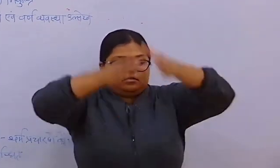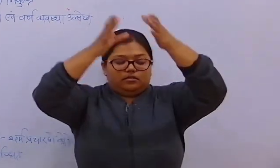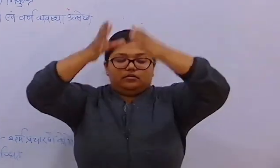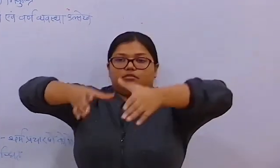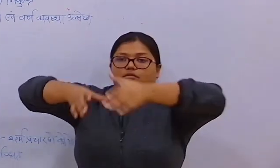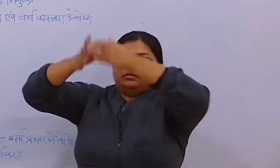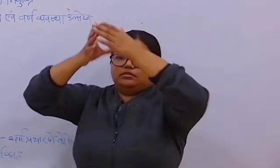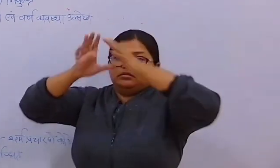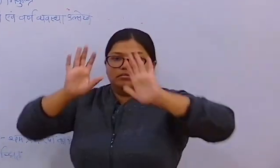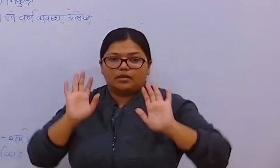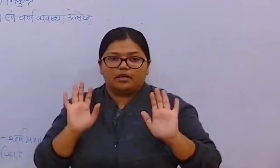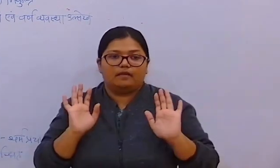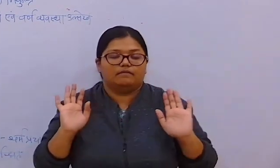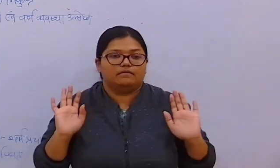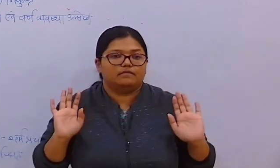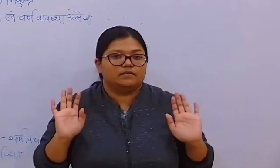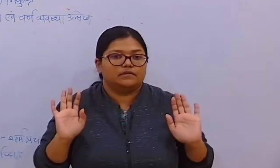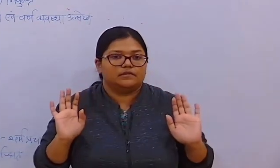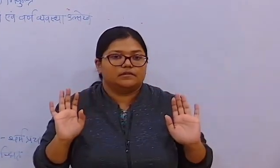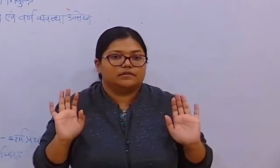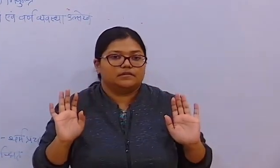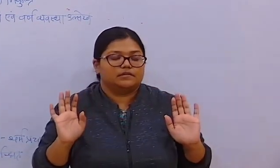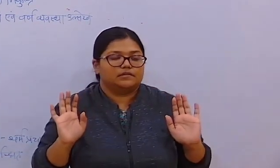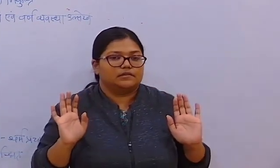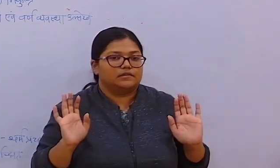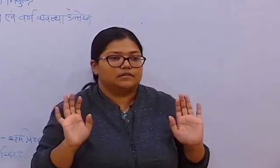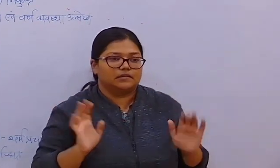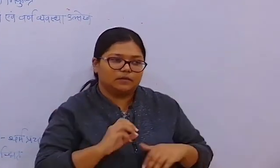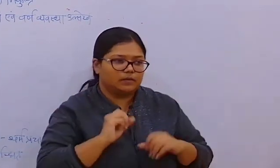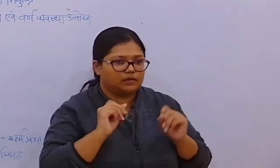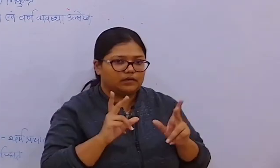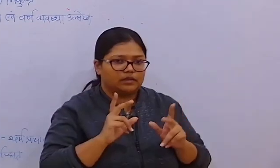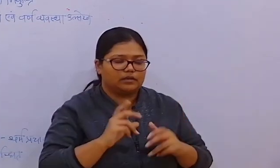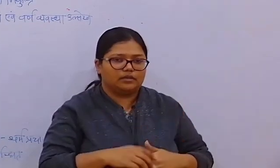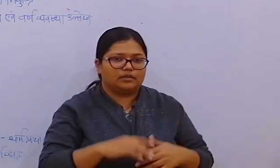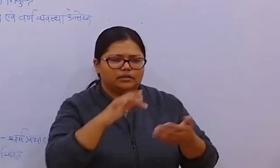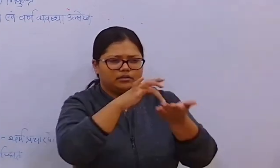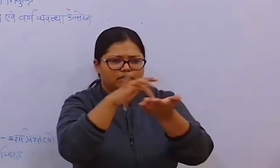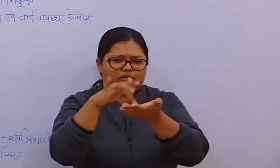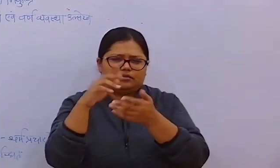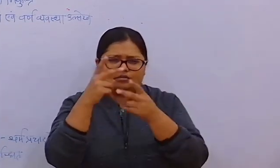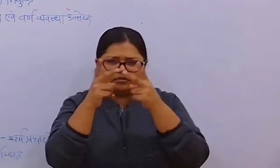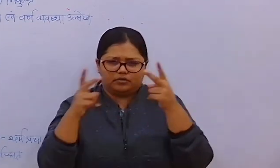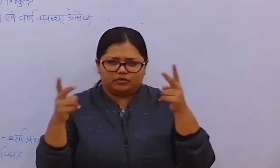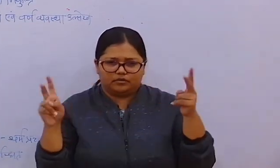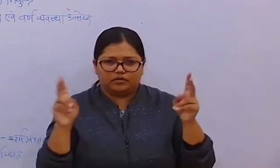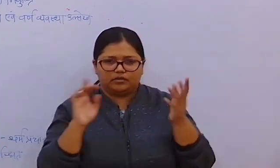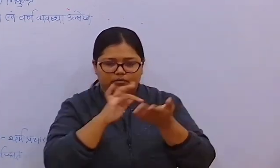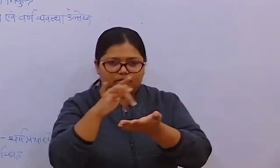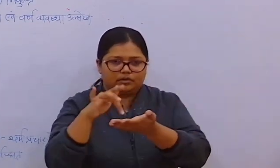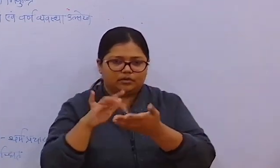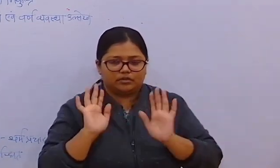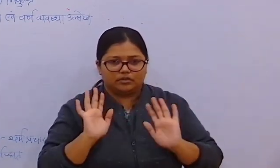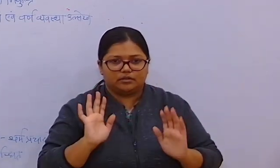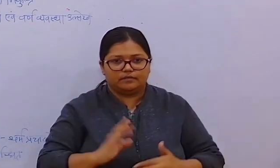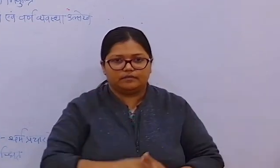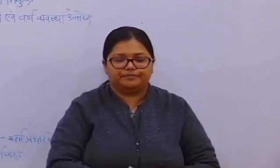में स्थापित किए गए हैं या प्राप्त हुए हैं, क्लियर है। चलो इसको लाइन से पूरे 6 को लिखते हुए चलना,